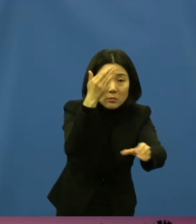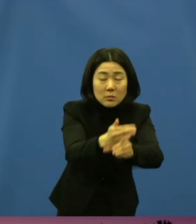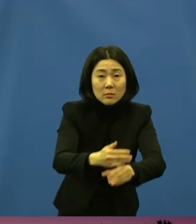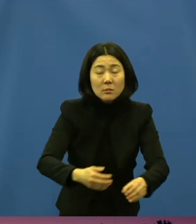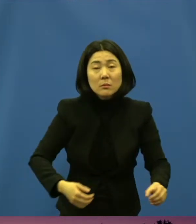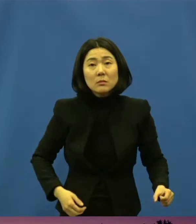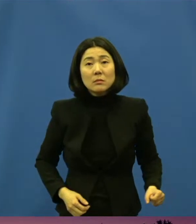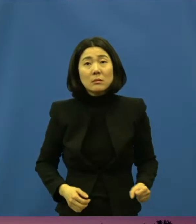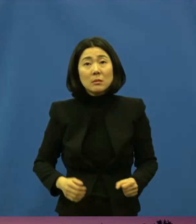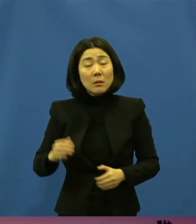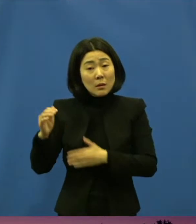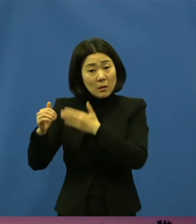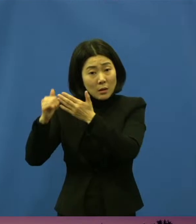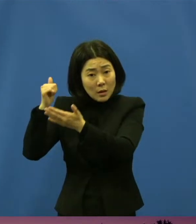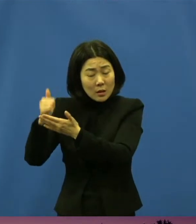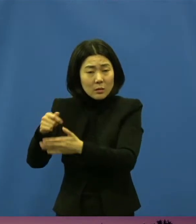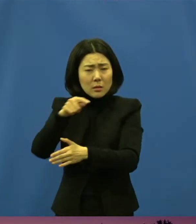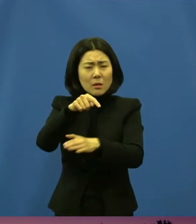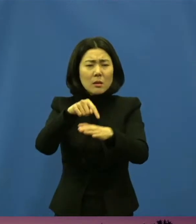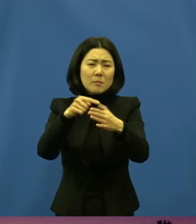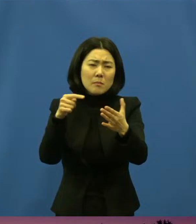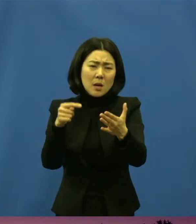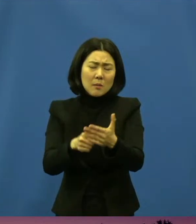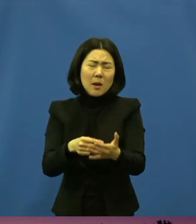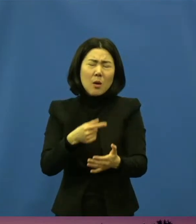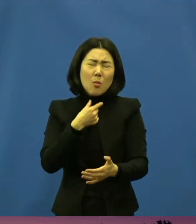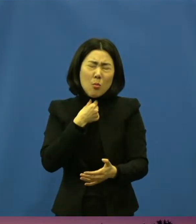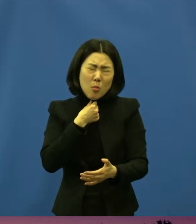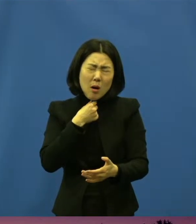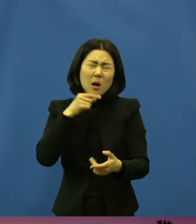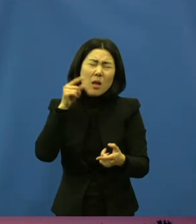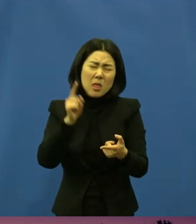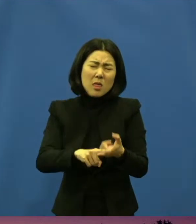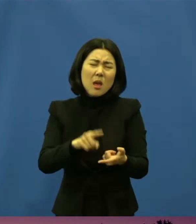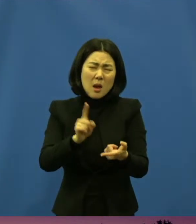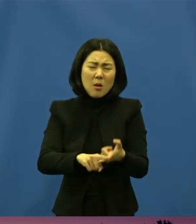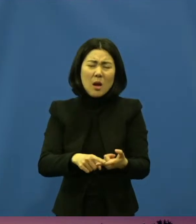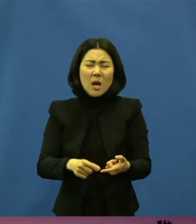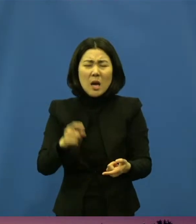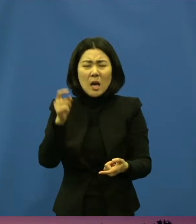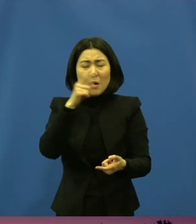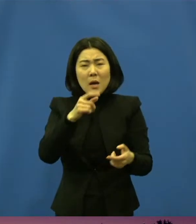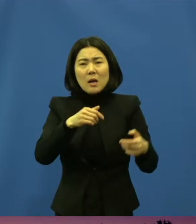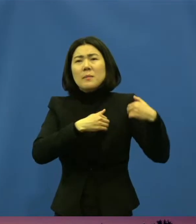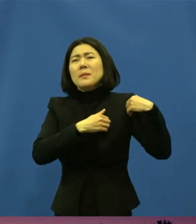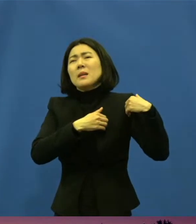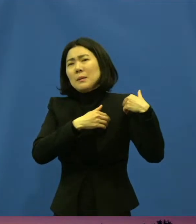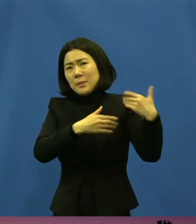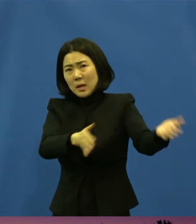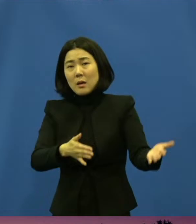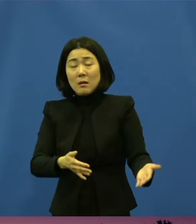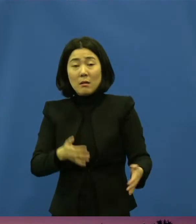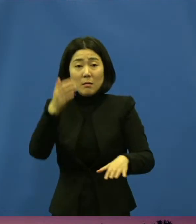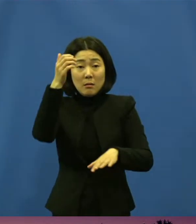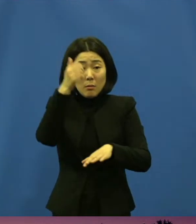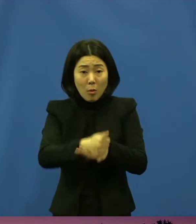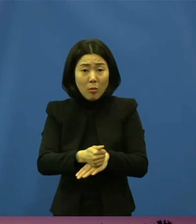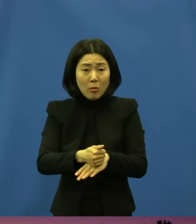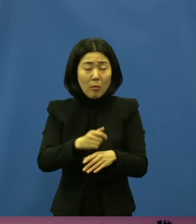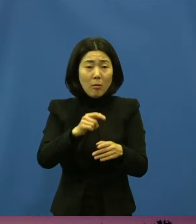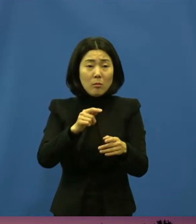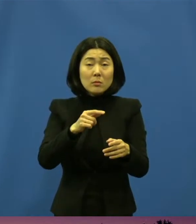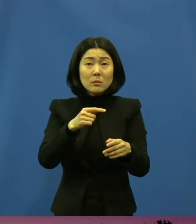그러므로 하나님께서 그들의 마음의 정욕대로 더러움에 내버려 두사 그들의 몸을 서로 욕되게